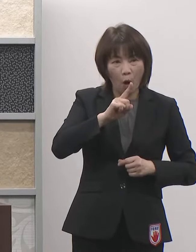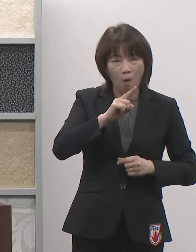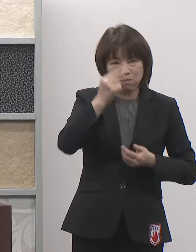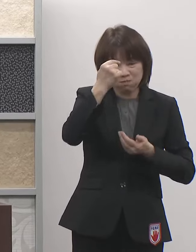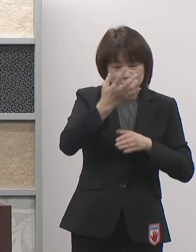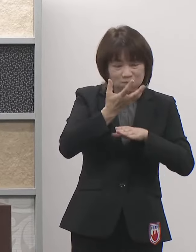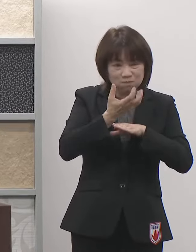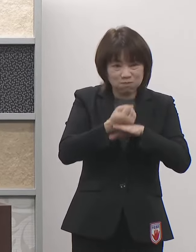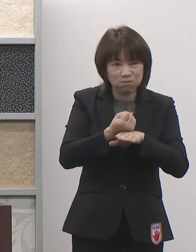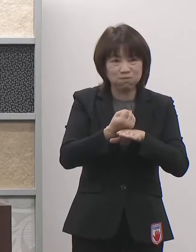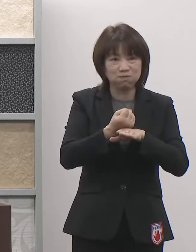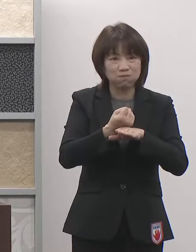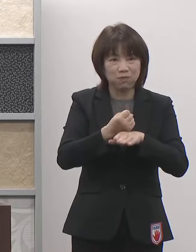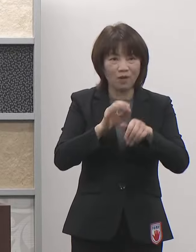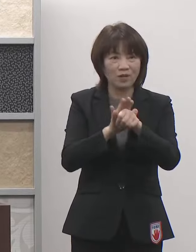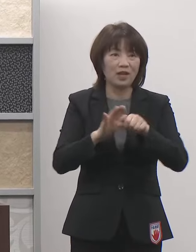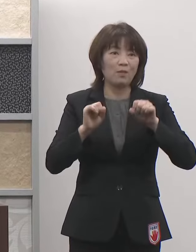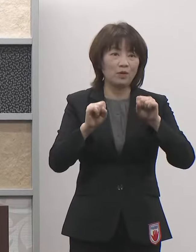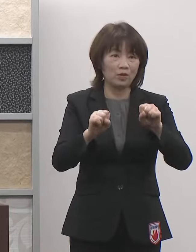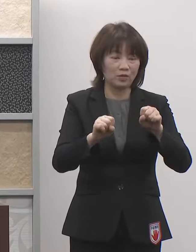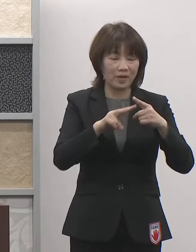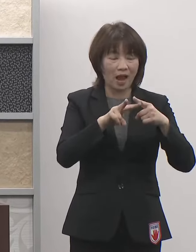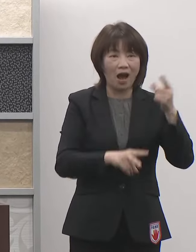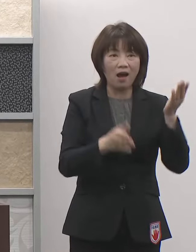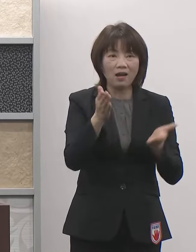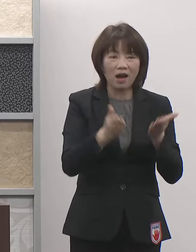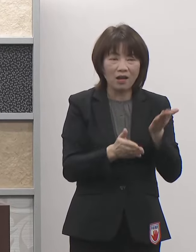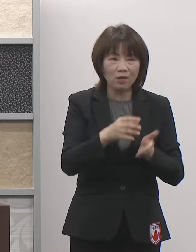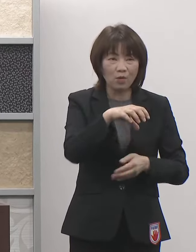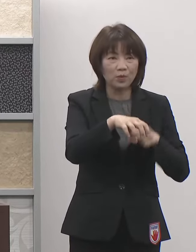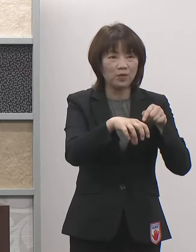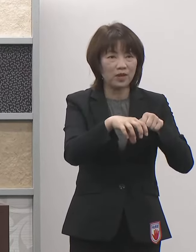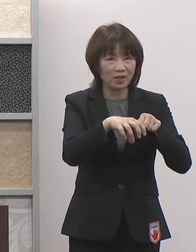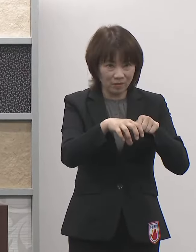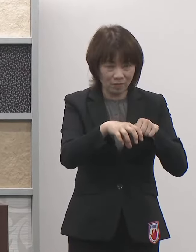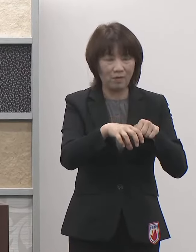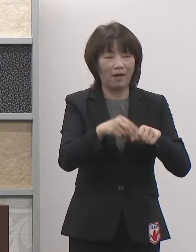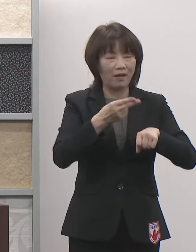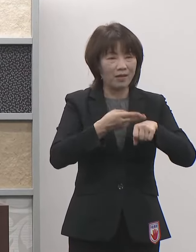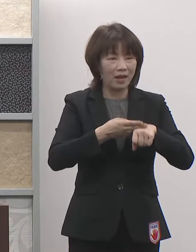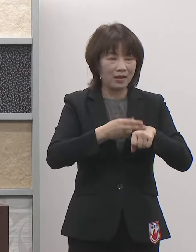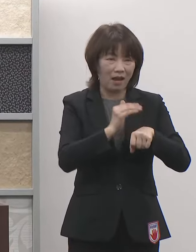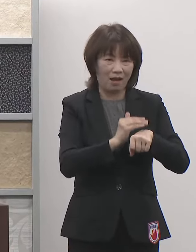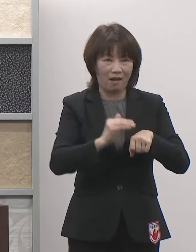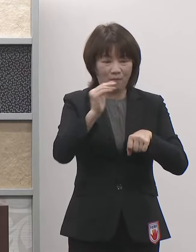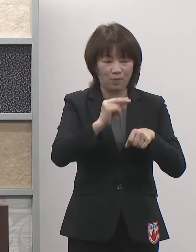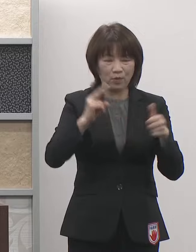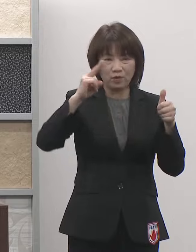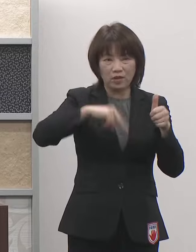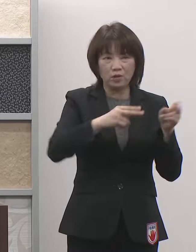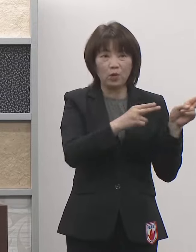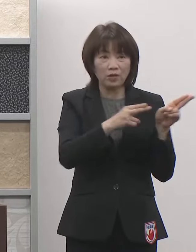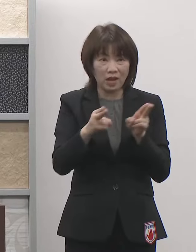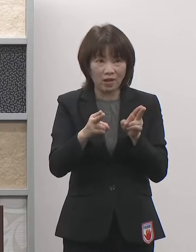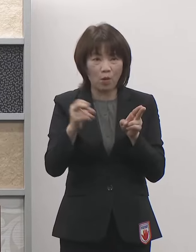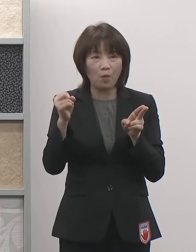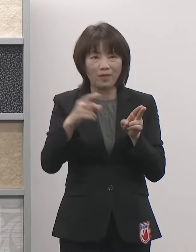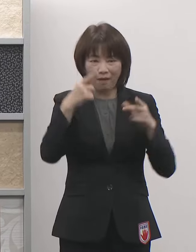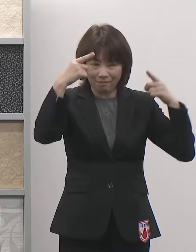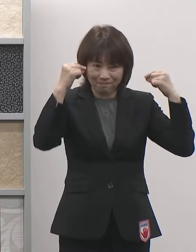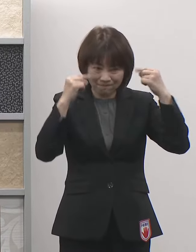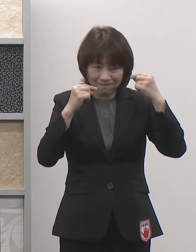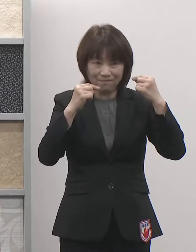りながら、まあ、特に介護分野におきましてはキャリアアップ認証制度あるいは奨学金を創設いたしますので、まあ、これらがですね、しっかりと